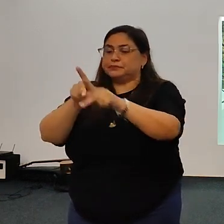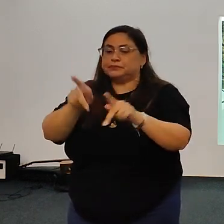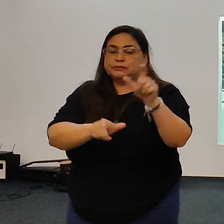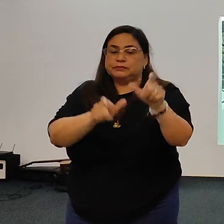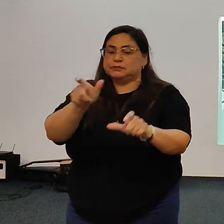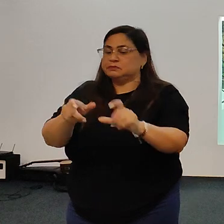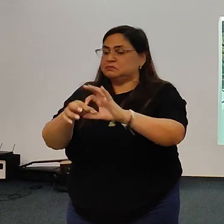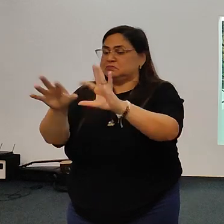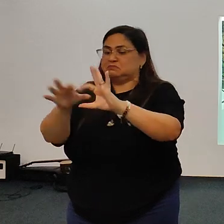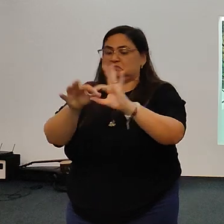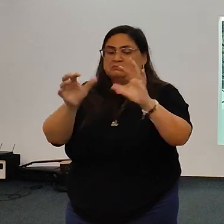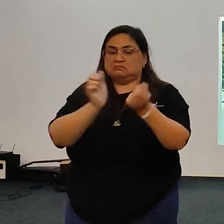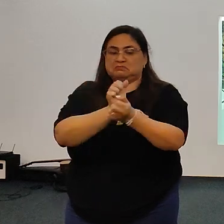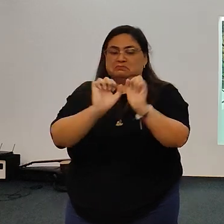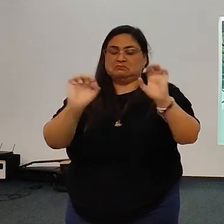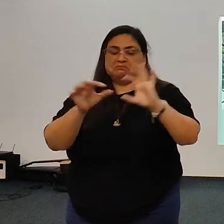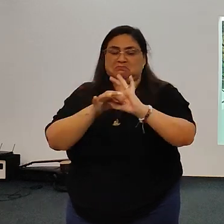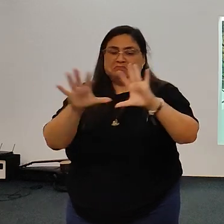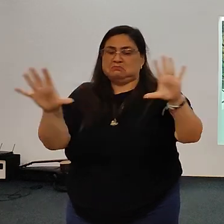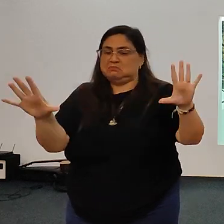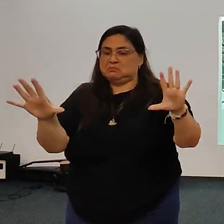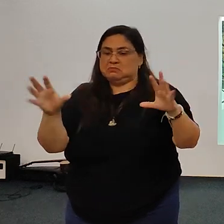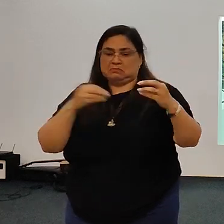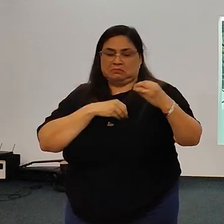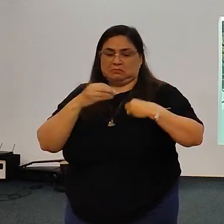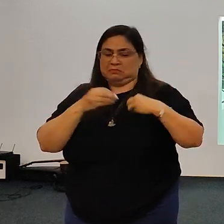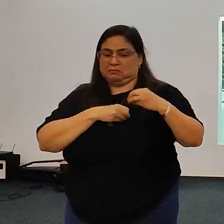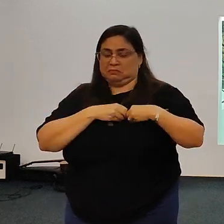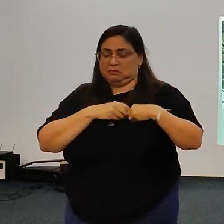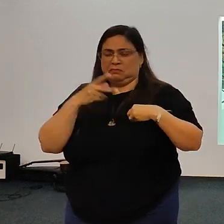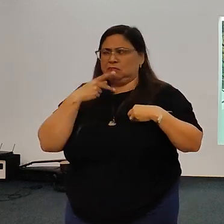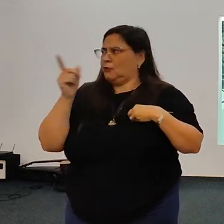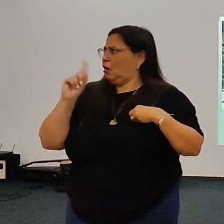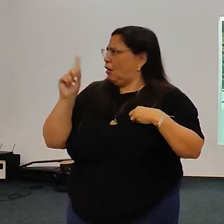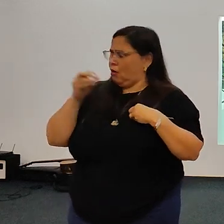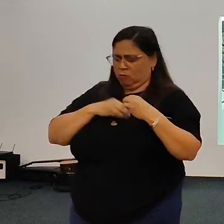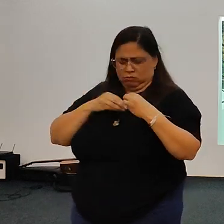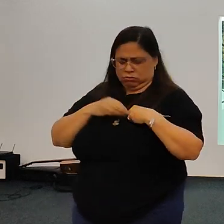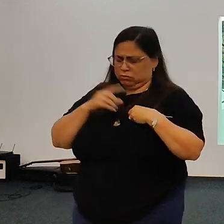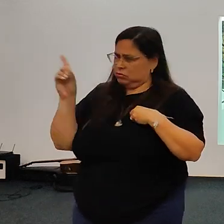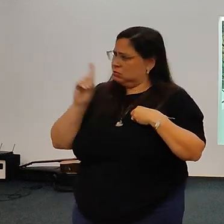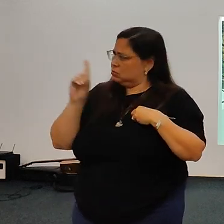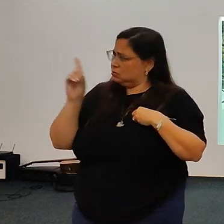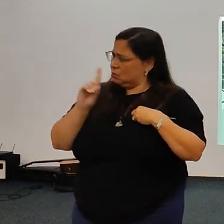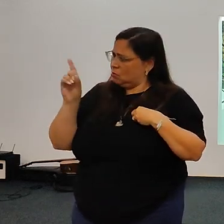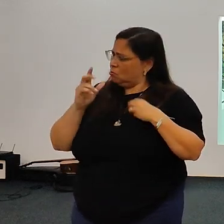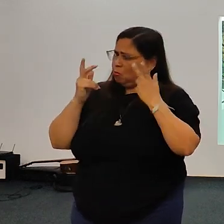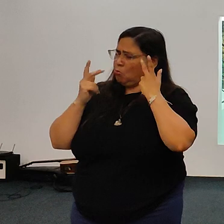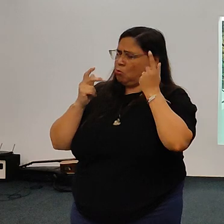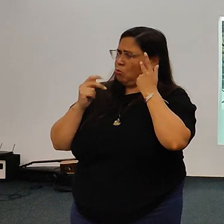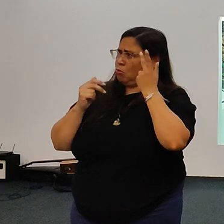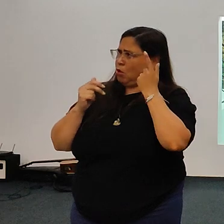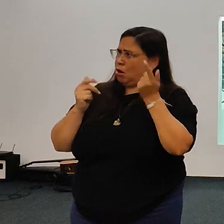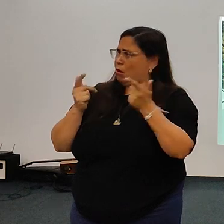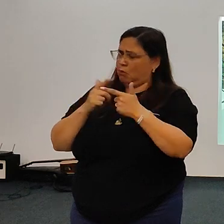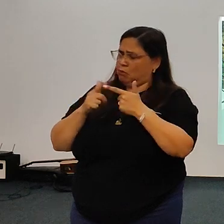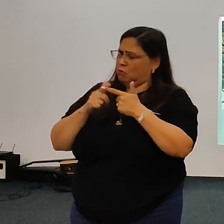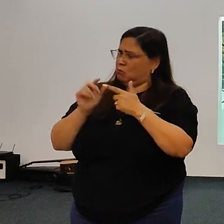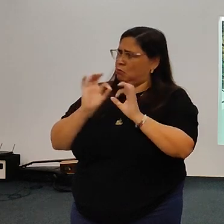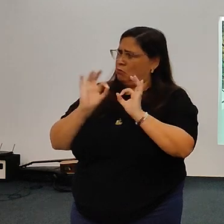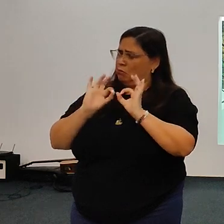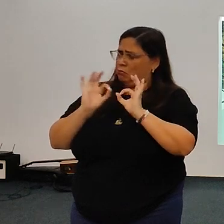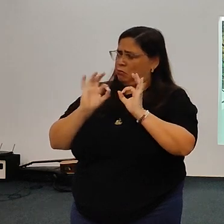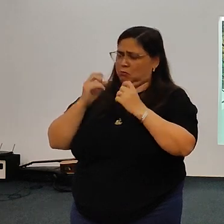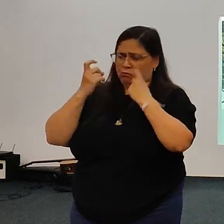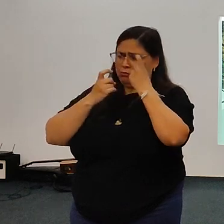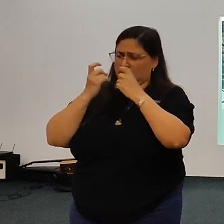da sua forma libertina, eles ainda diziam que não era pecado. Eles ainda diziam que aquilo não era um problema que deveriam